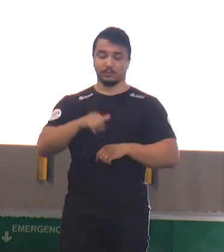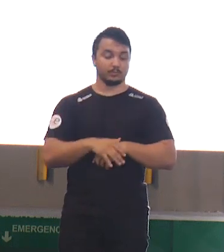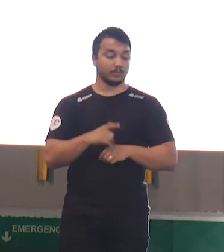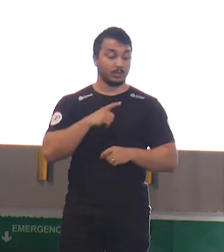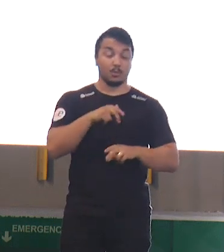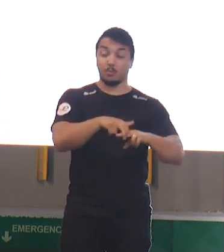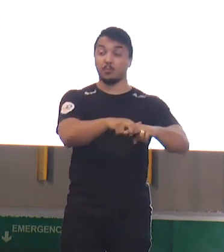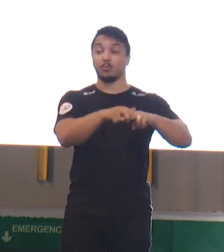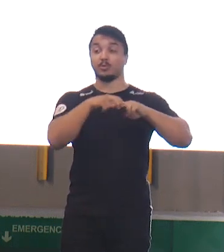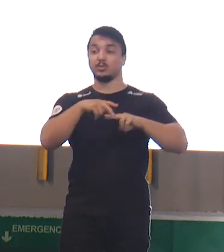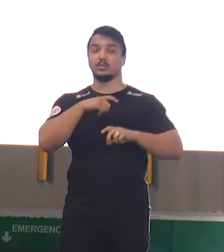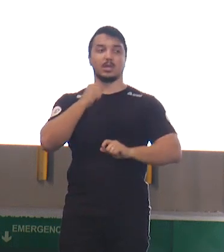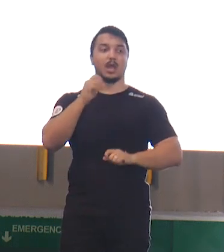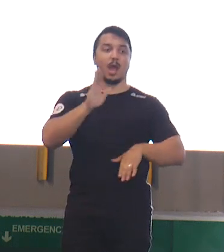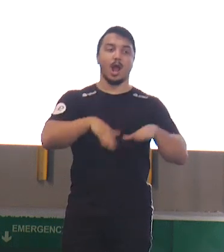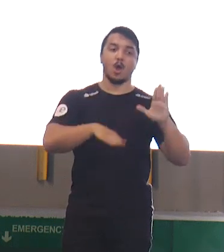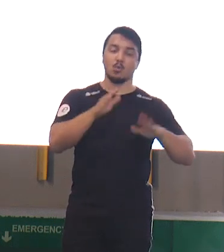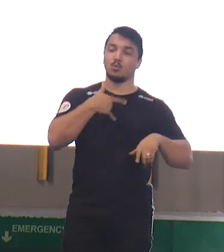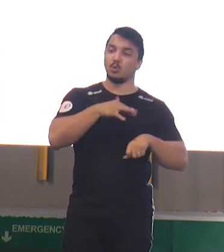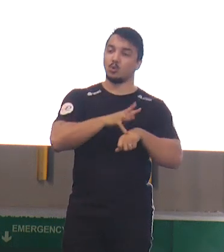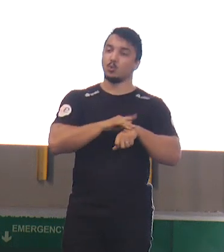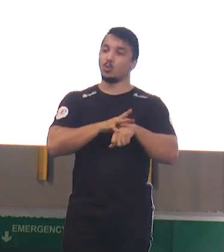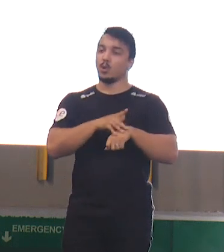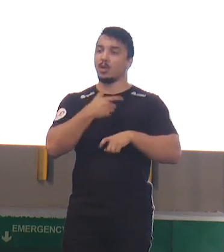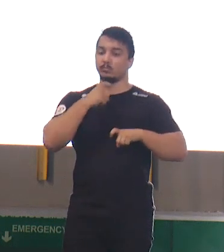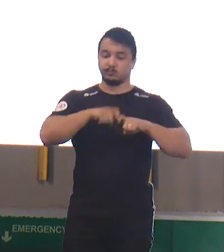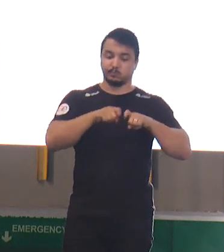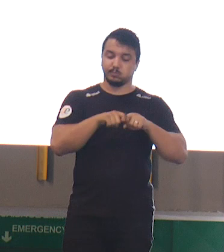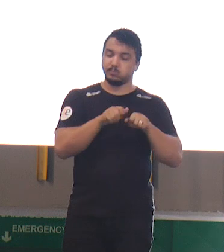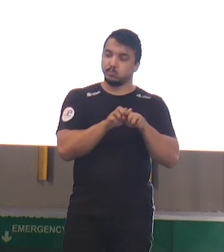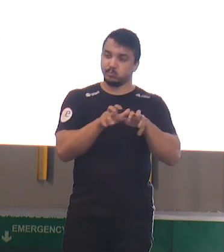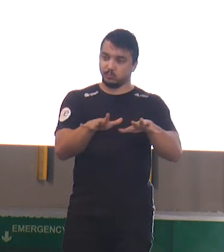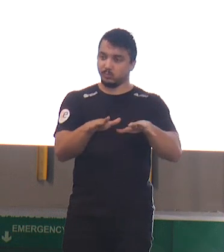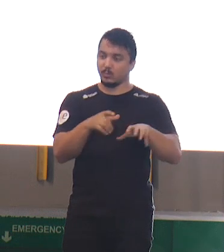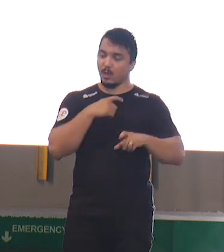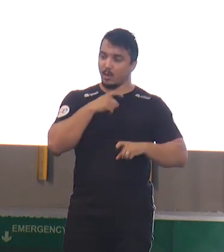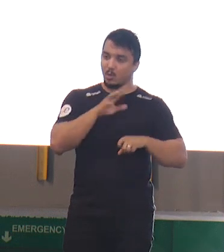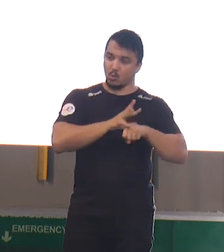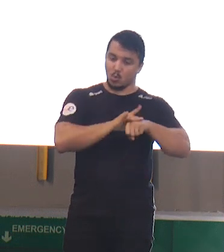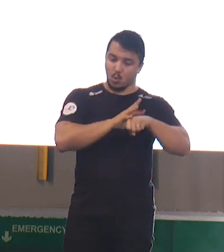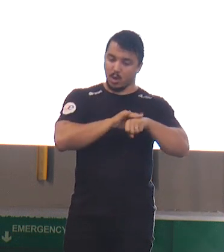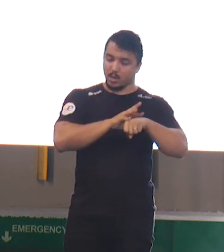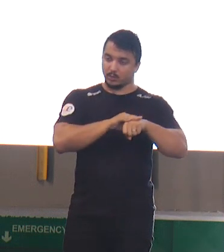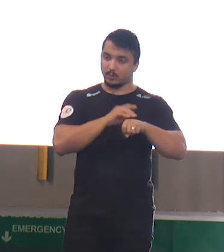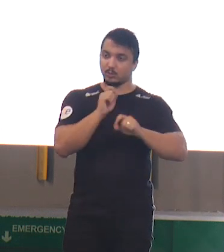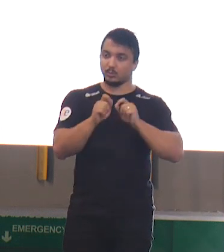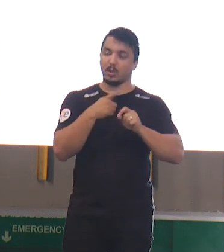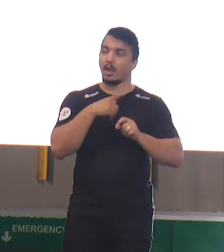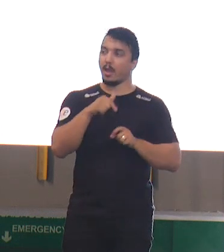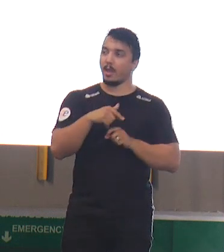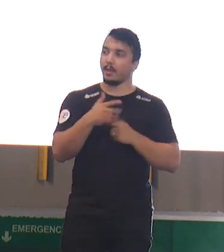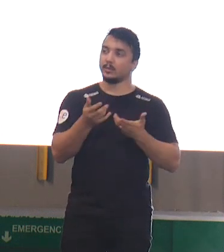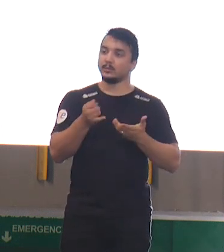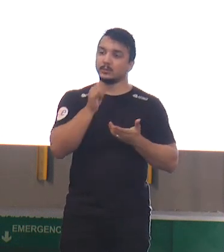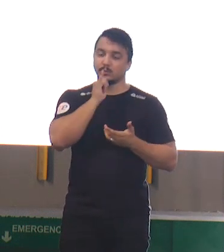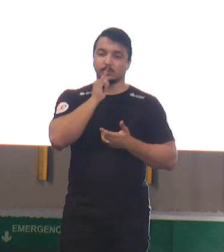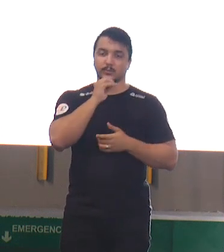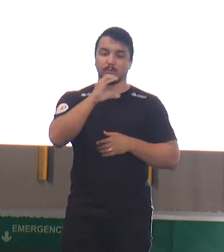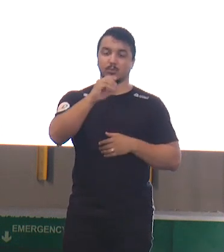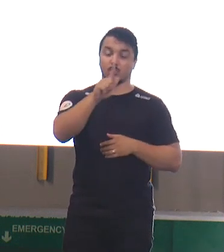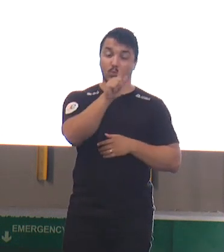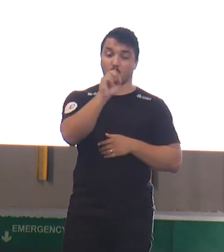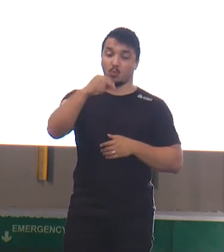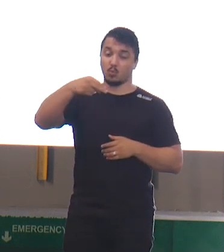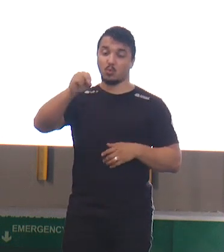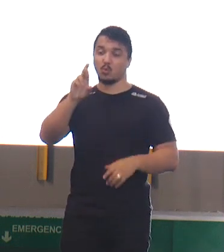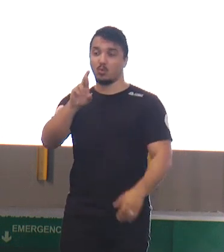É por isso que algumas doenças sexualmente transmissíveis, tais como, no caso, a